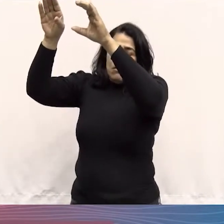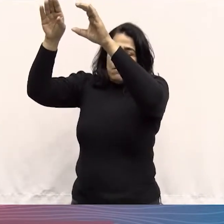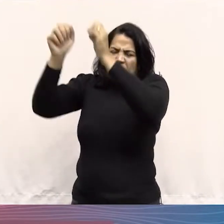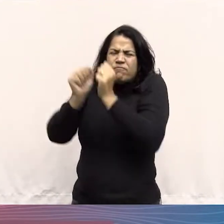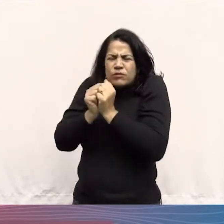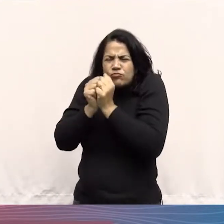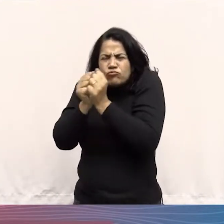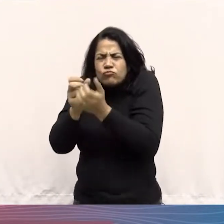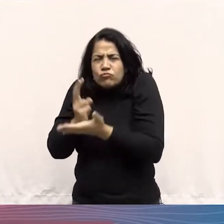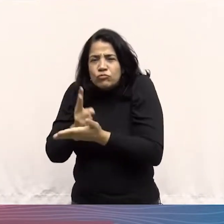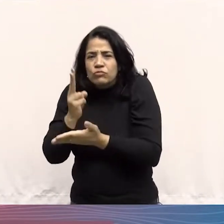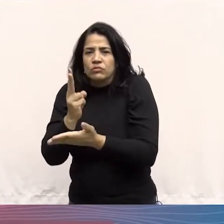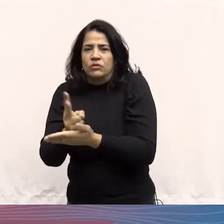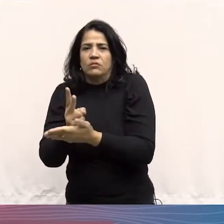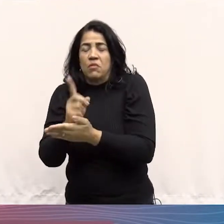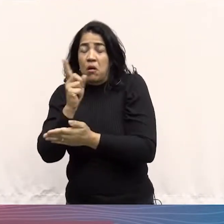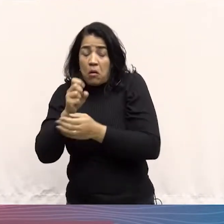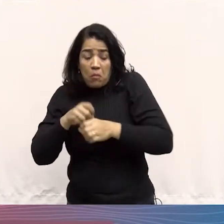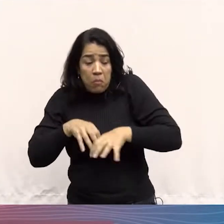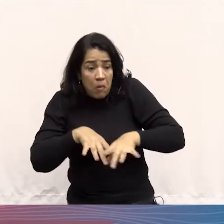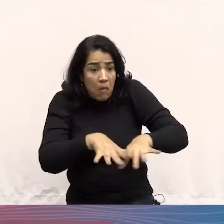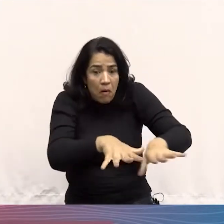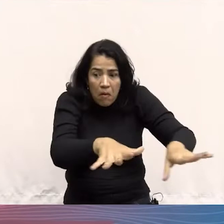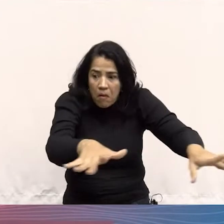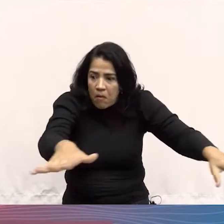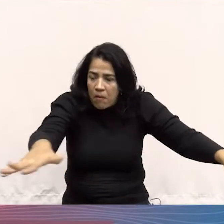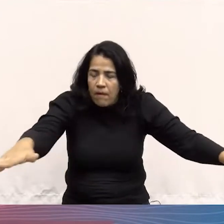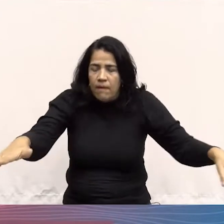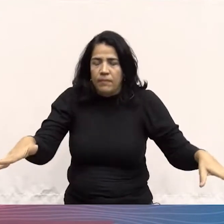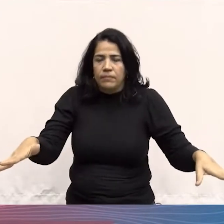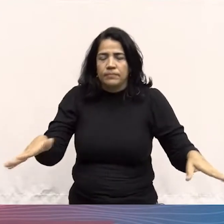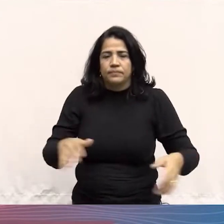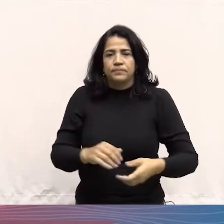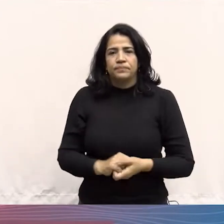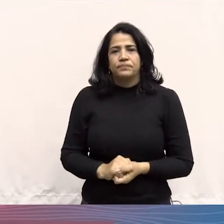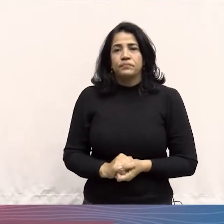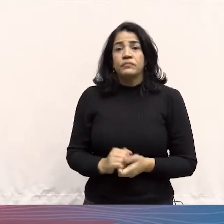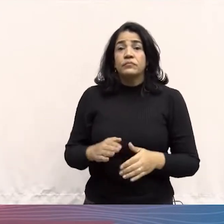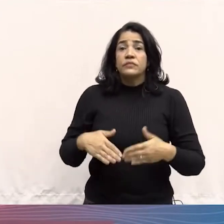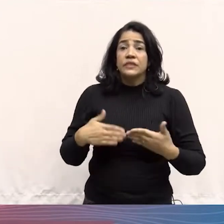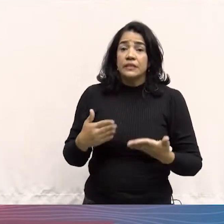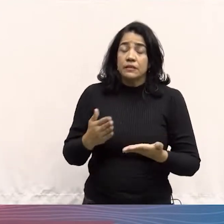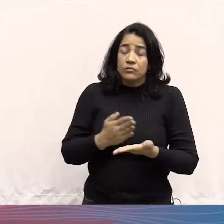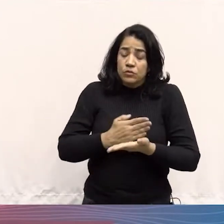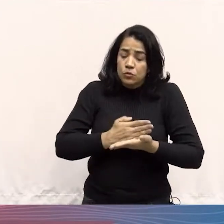liderança de Nimrod e fez essa Torre de Babel, não para